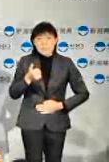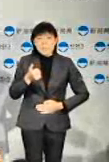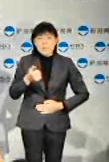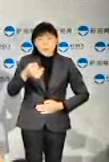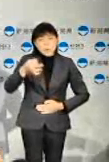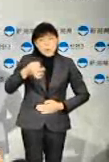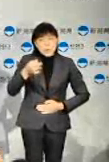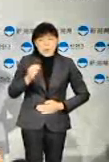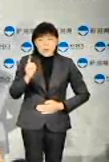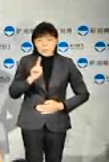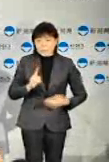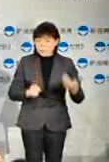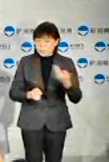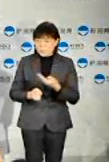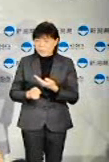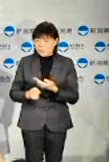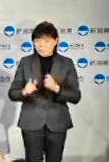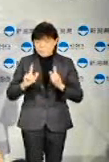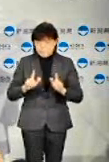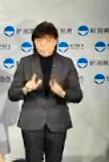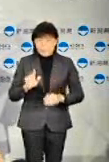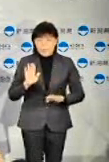しょうか。 これから聞かせていただきたいと思います。